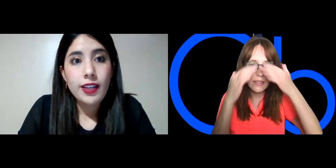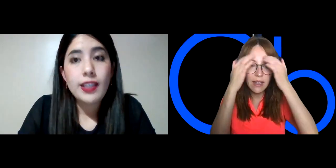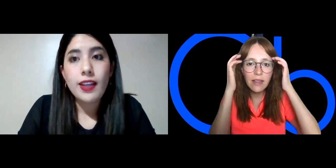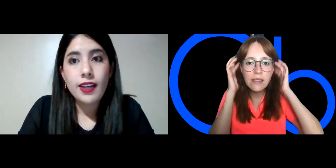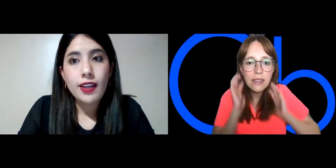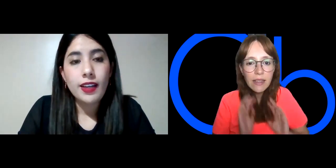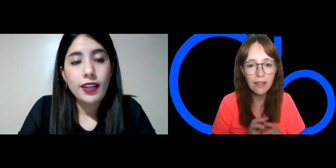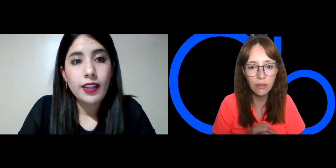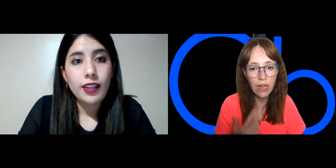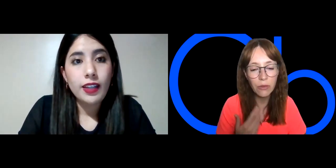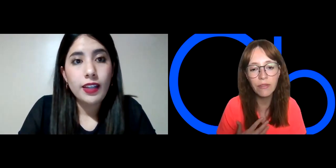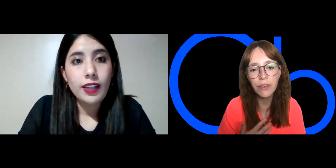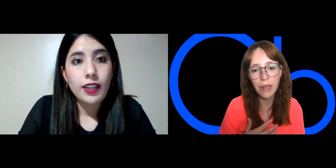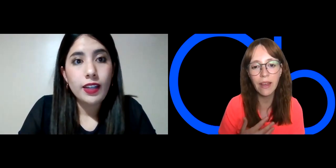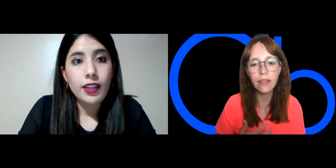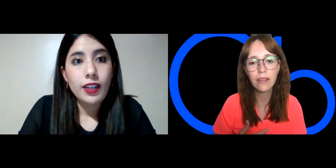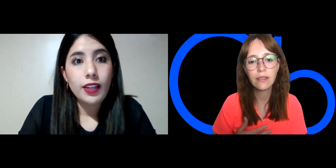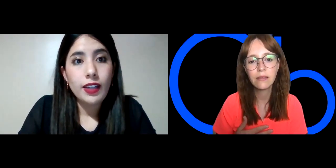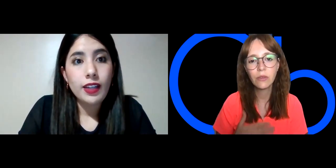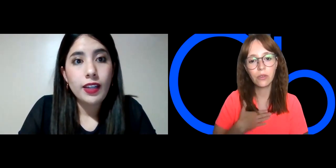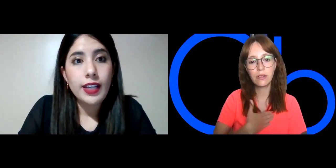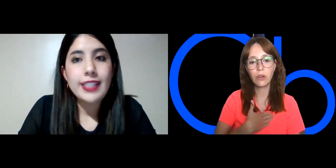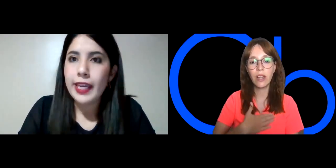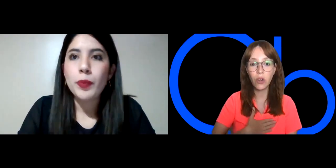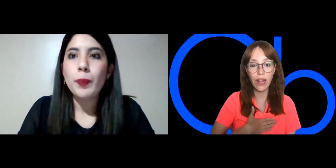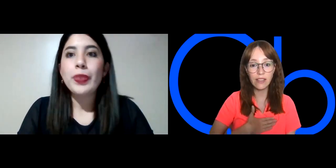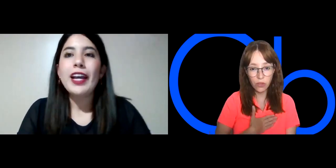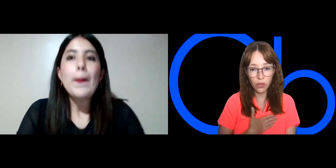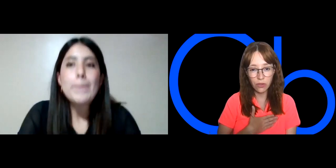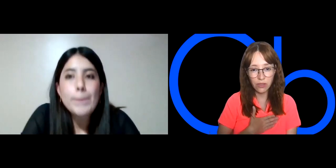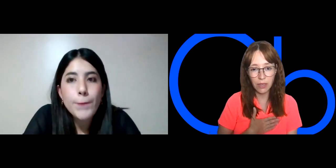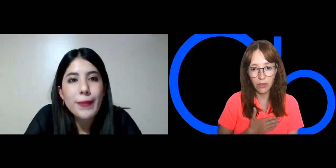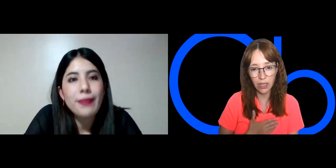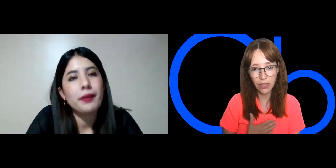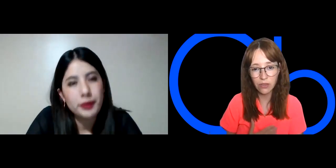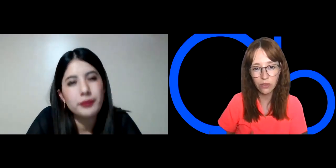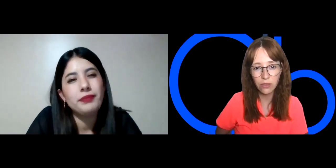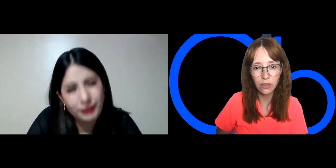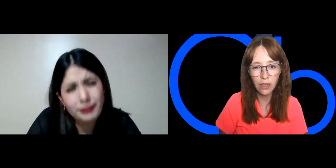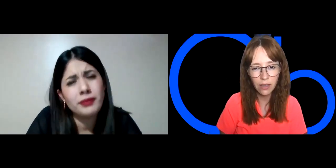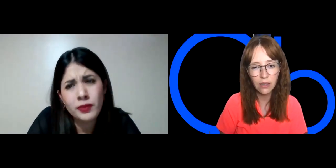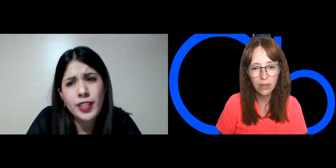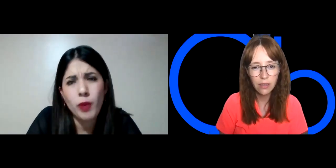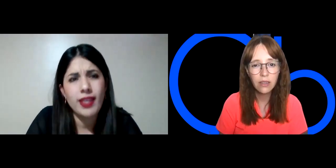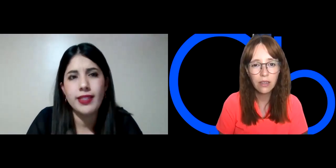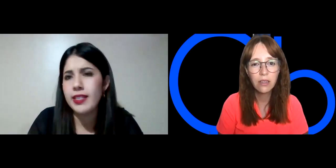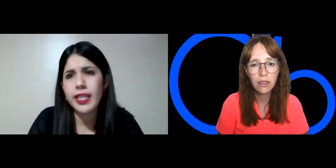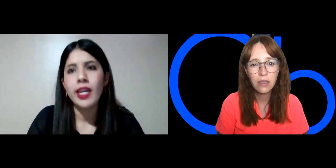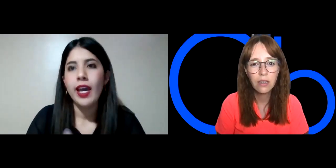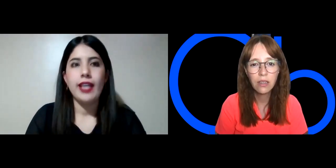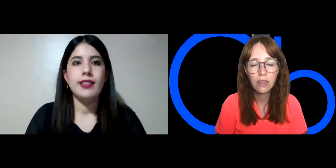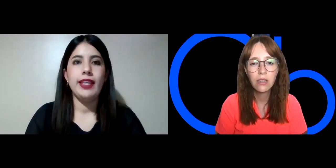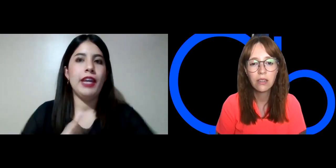te quiere decir que tiene alguna enfermedad o sí, el corazón, se va a tocar el corazón. Ajá. lo va a decir,